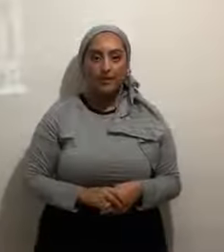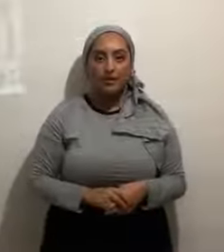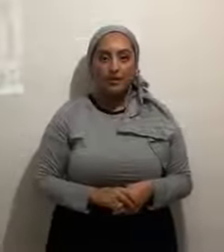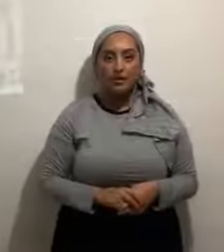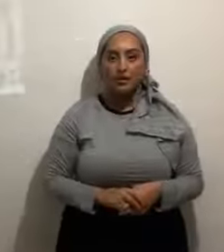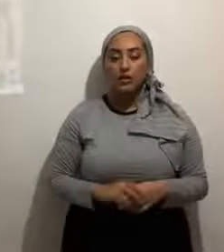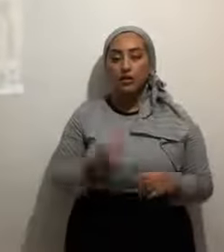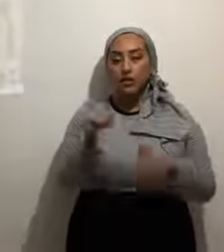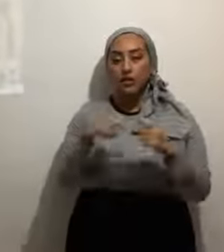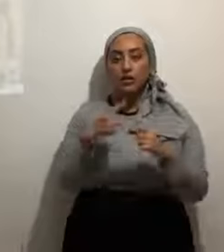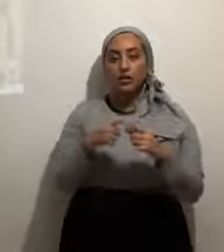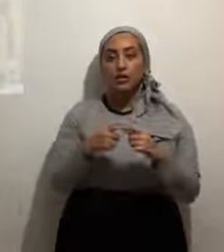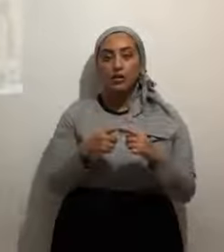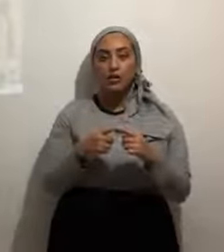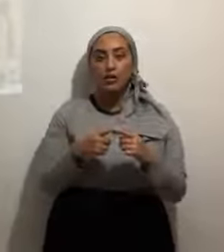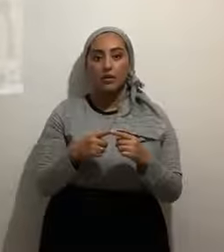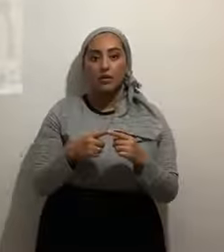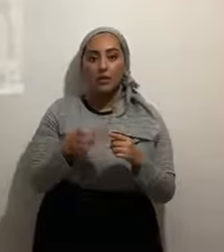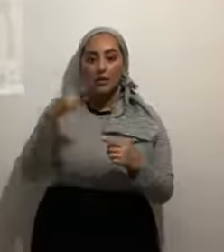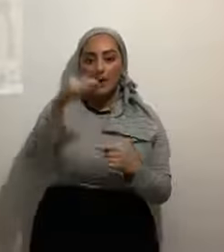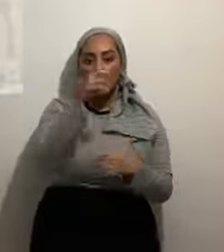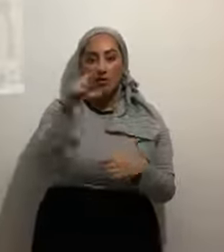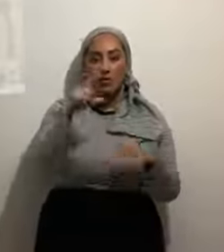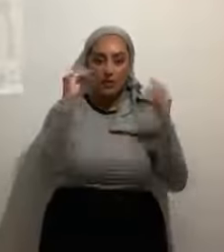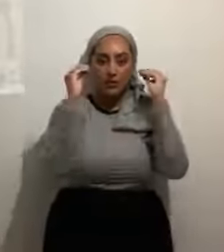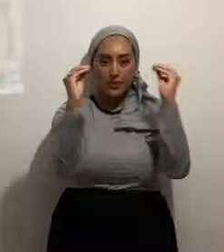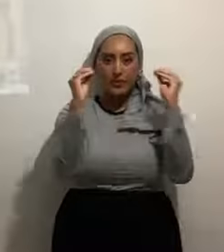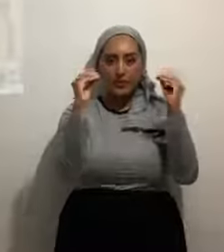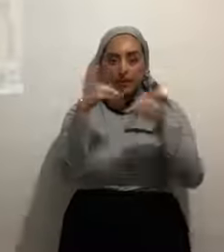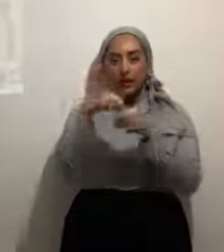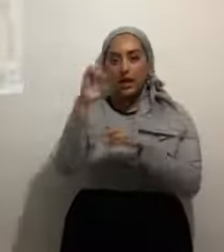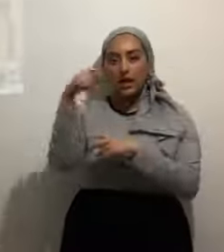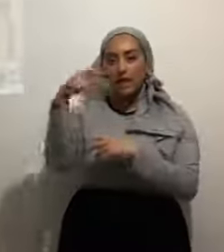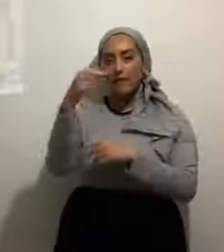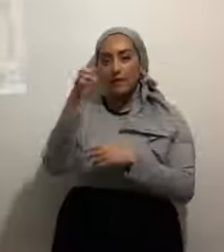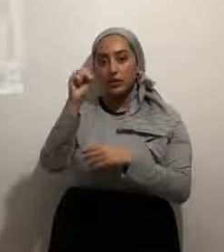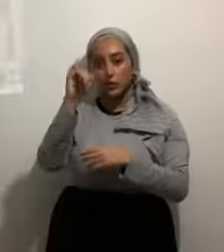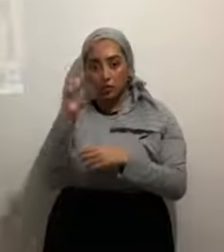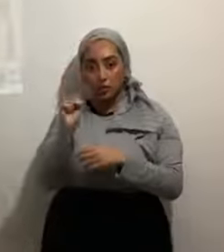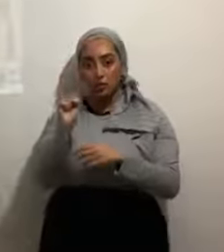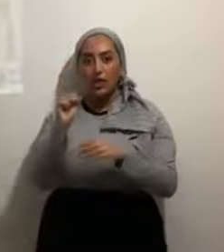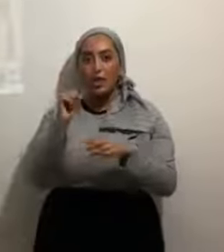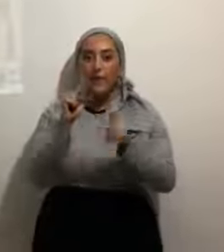Cuando Pablo estaba ministrando en Éfeso, la gente de ahí, pagana, idólatra,